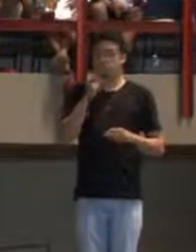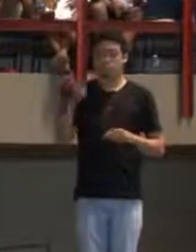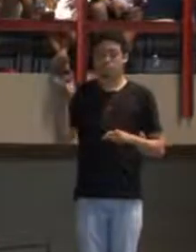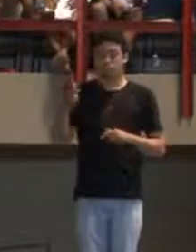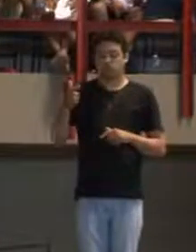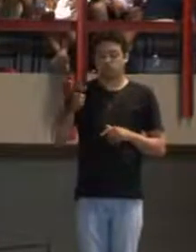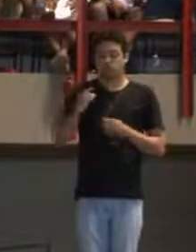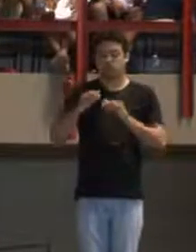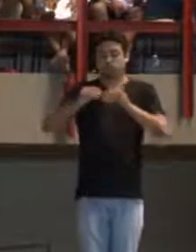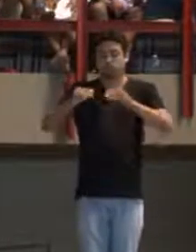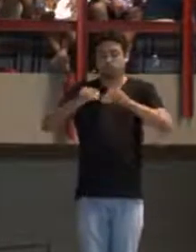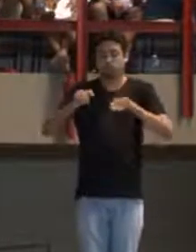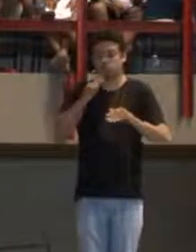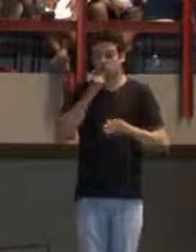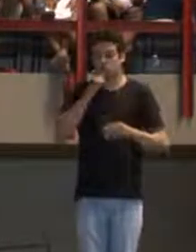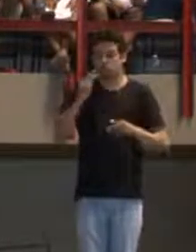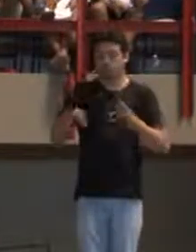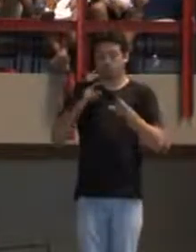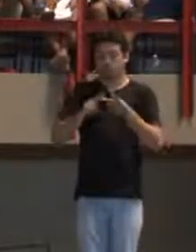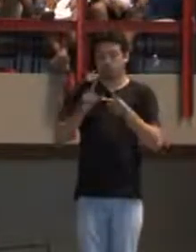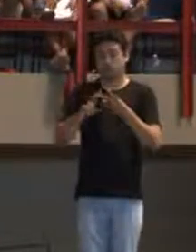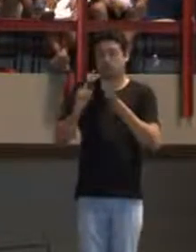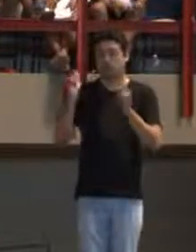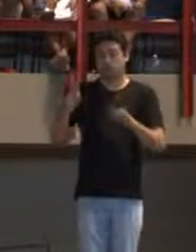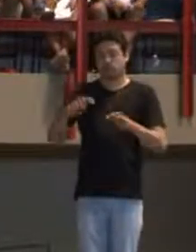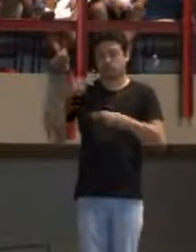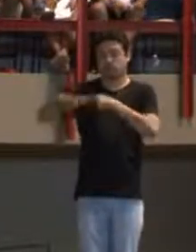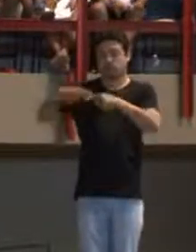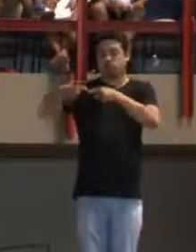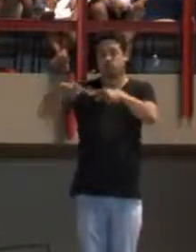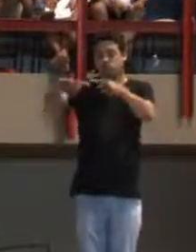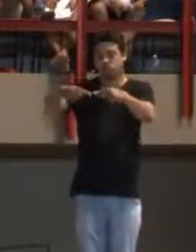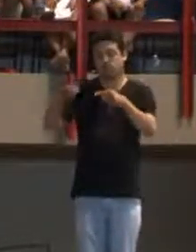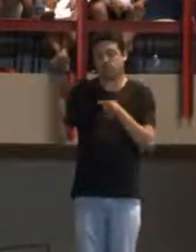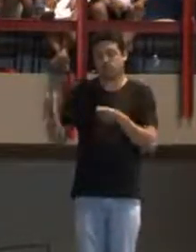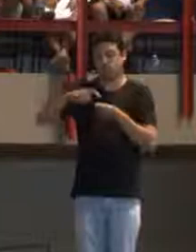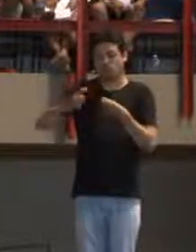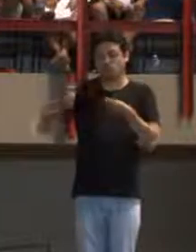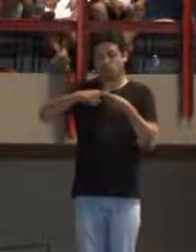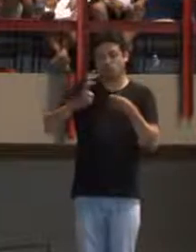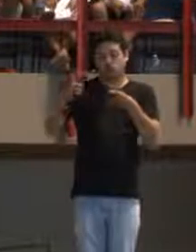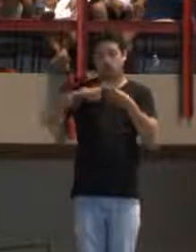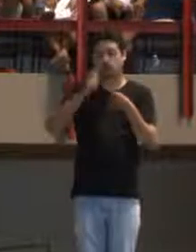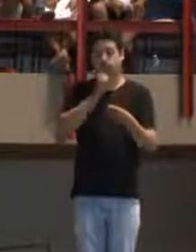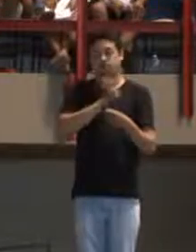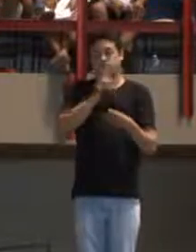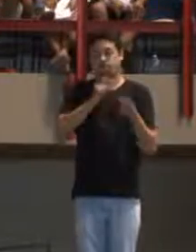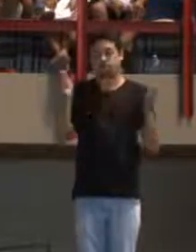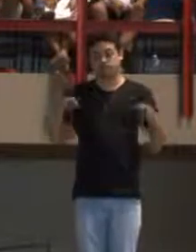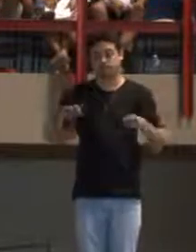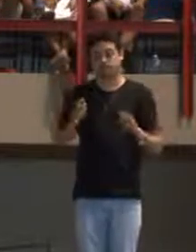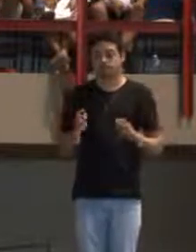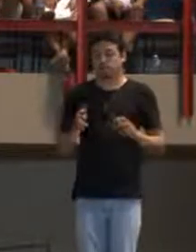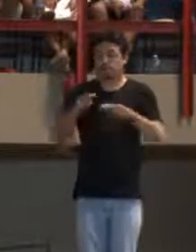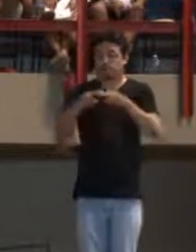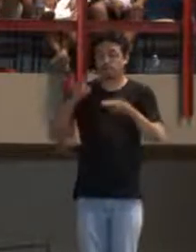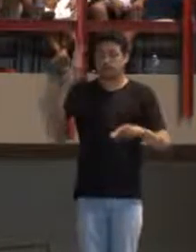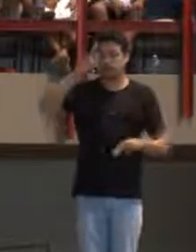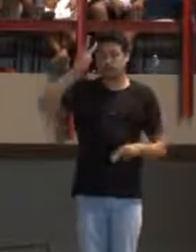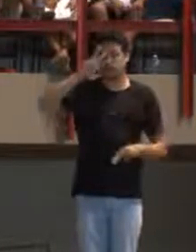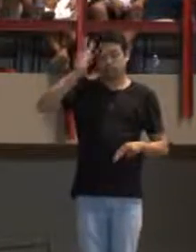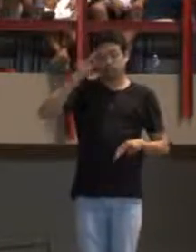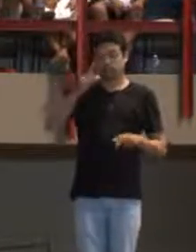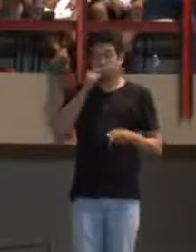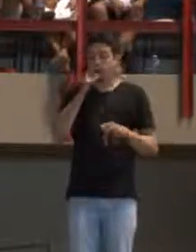não fóssil. E dessa maneira o hidrogênio seria um combustível renovável, tá? Lembre-se que o ciclo